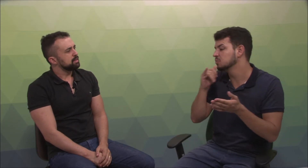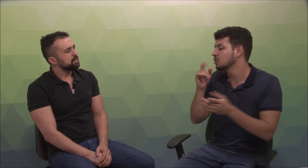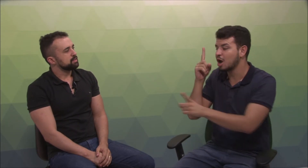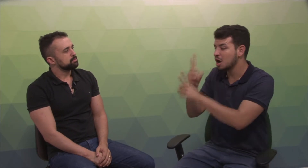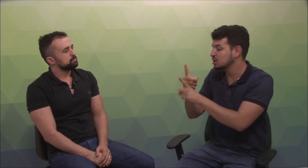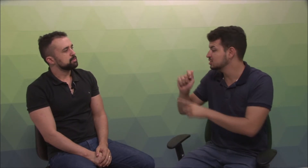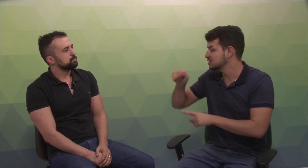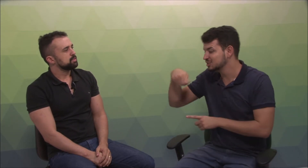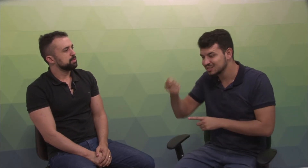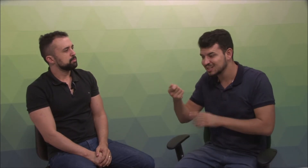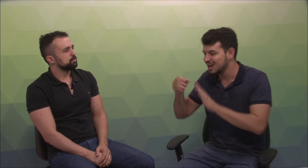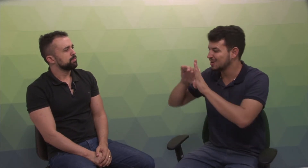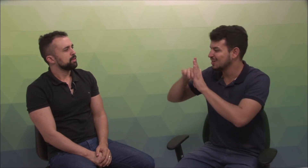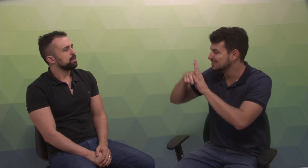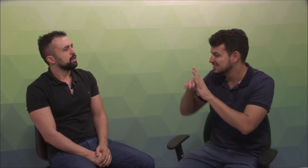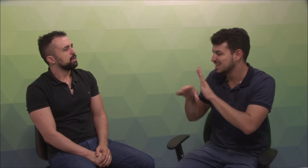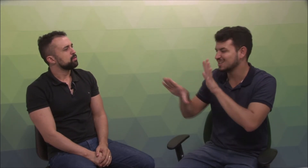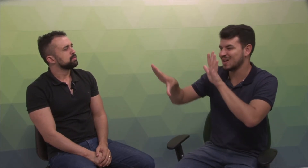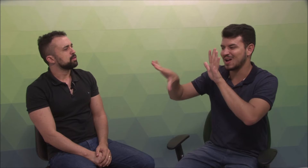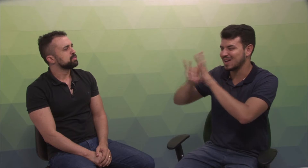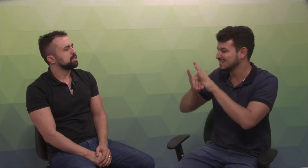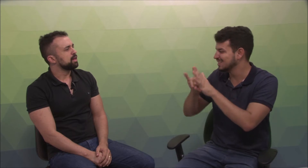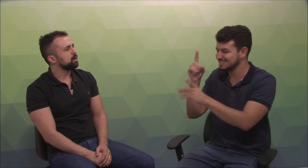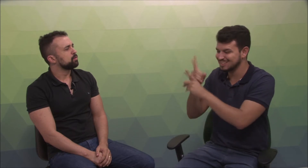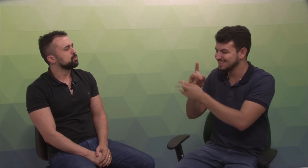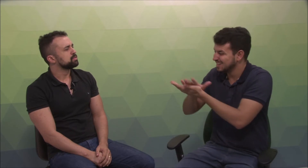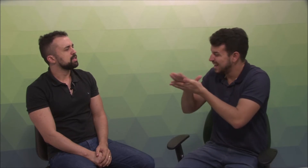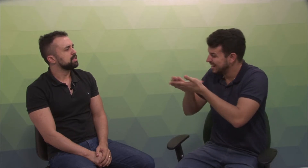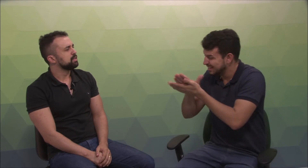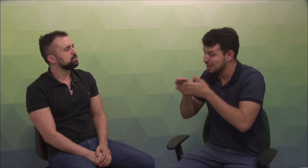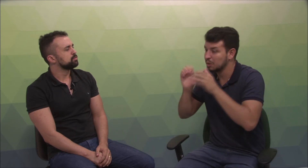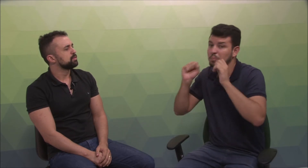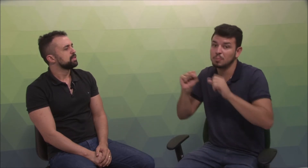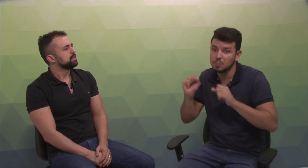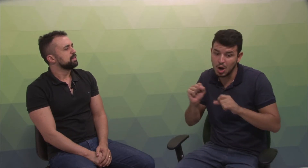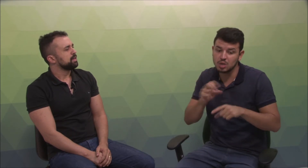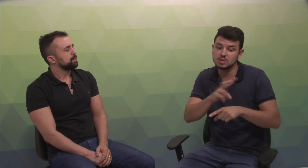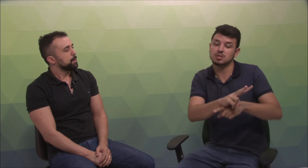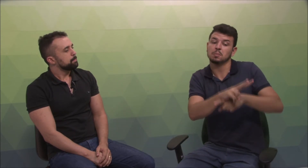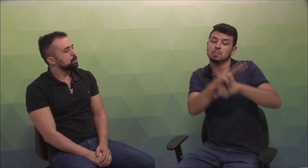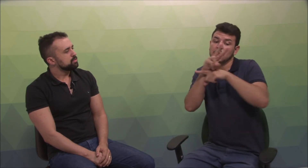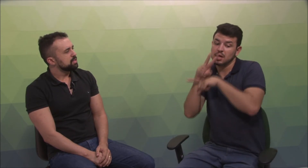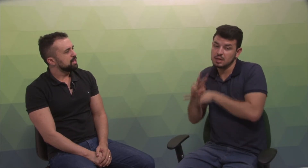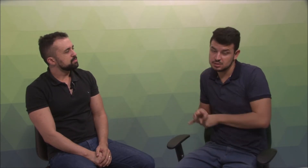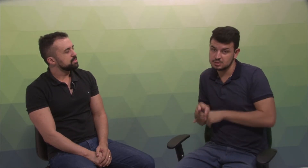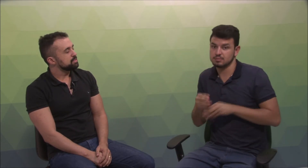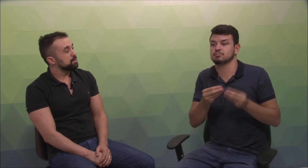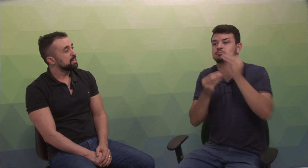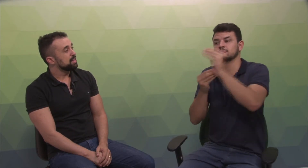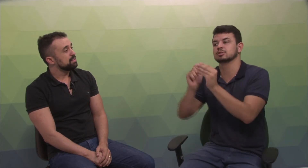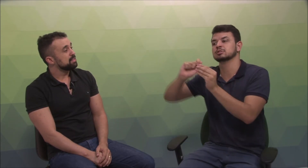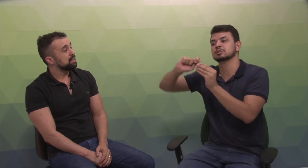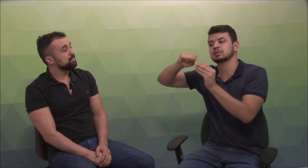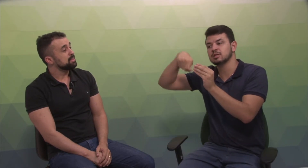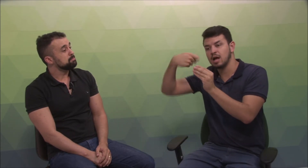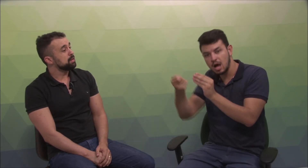letra, mas, por exemplo, encontrar o sinal, o conceito, né? Pode, às vezes, haver